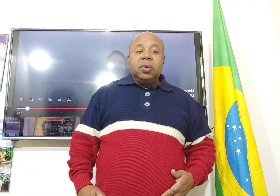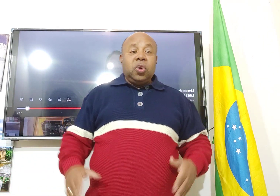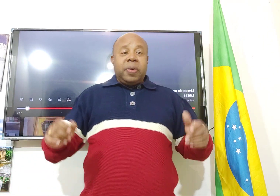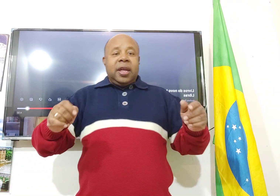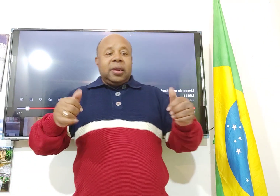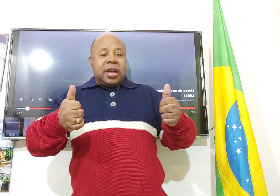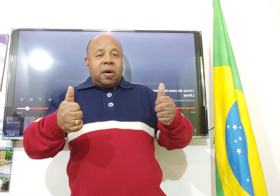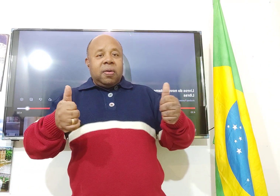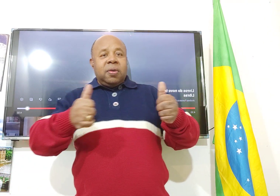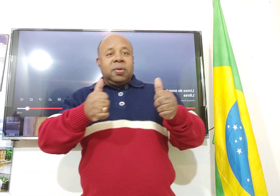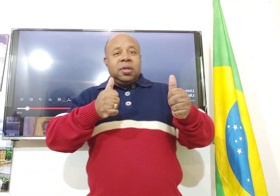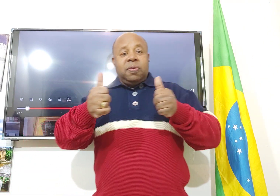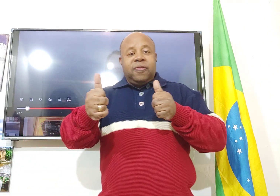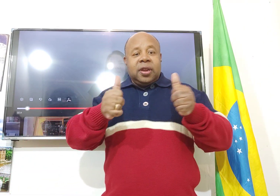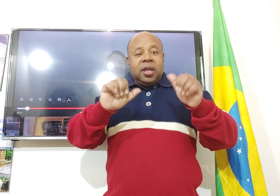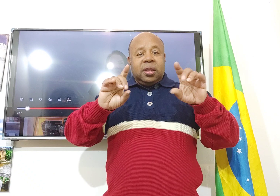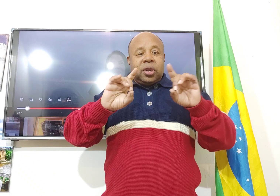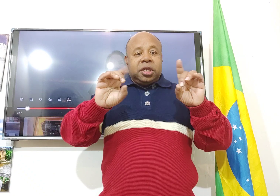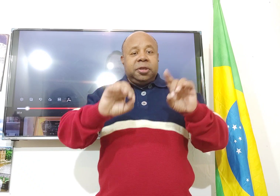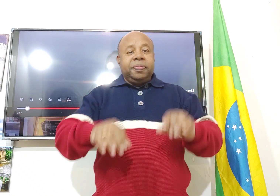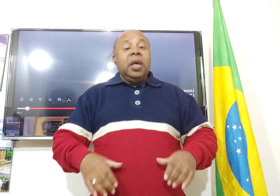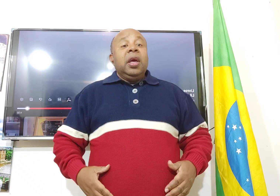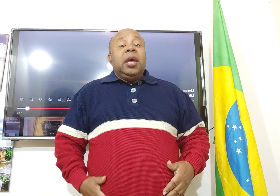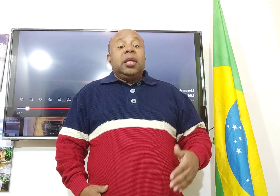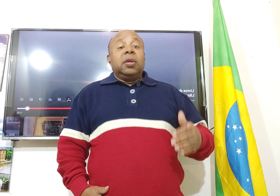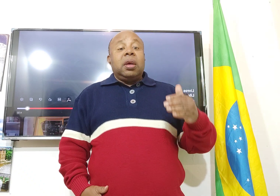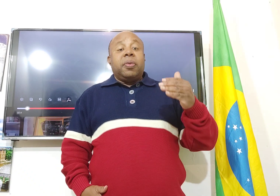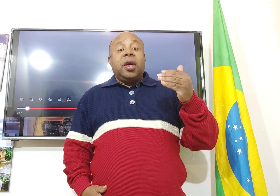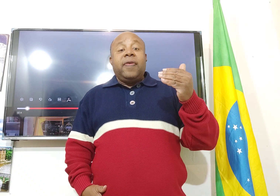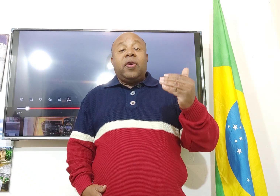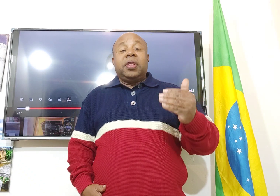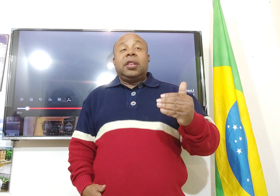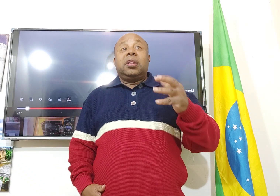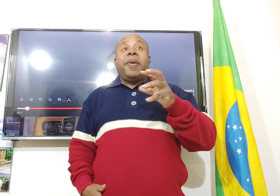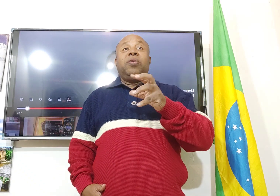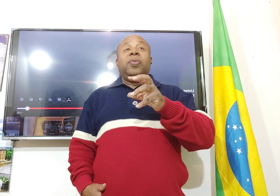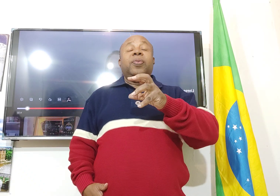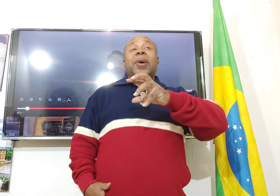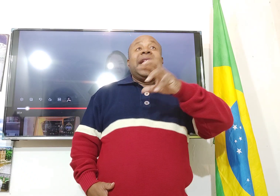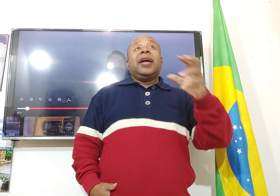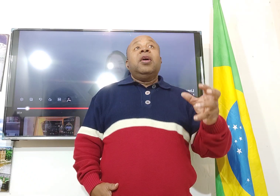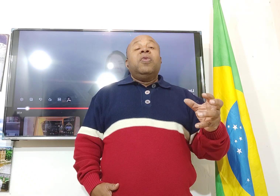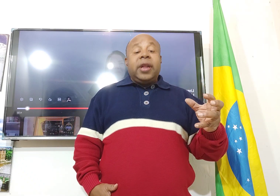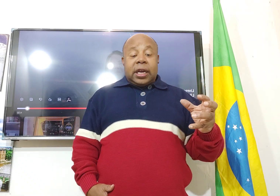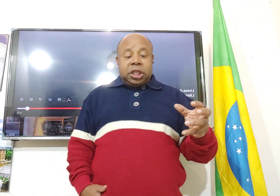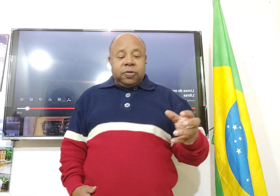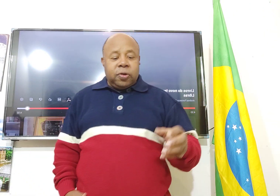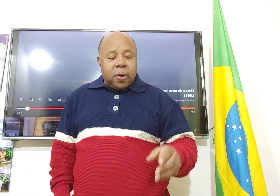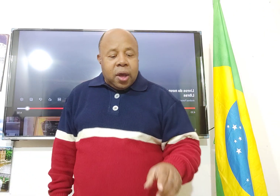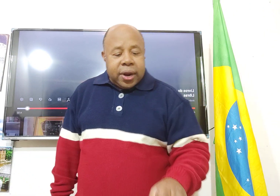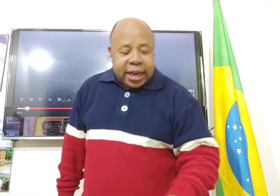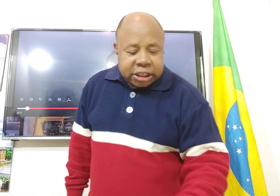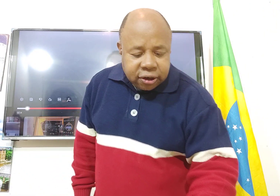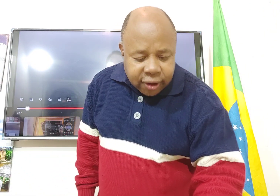Tudo bem? Legal? Estão me vendo aí certinho? Então, o que vai acontecer? Você pega um negativo. O negativo é